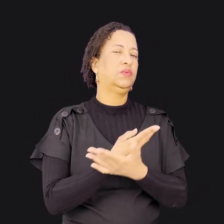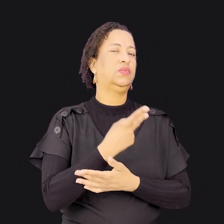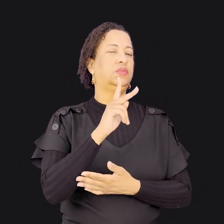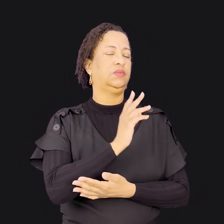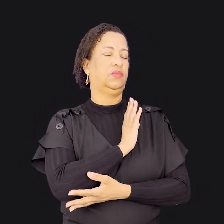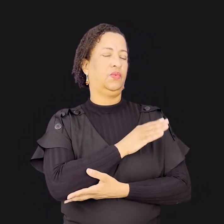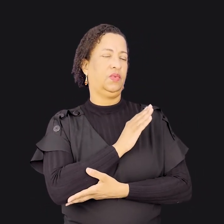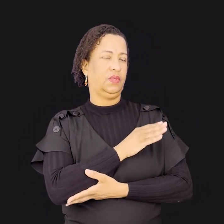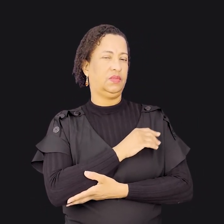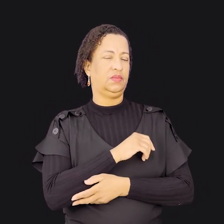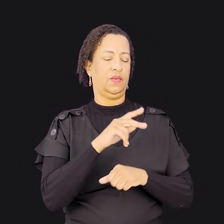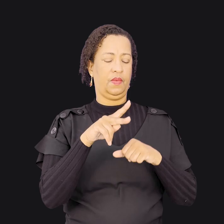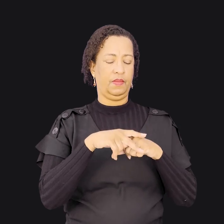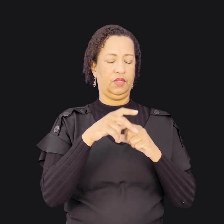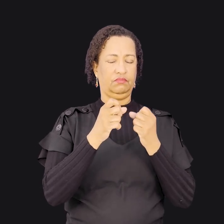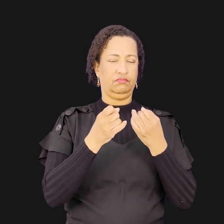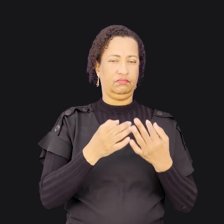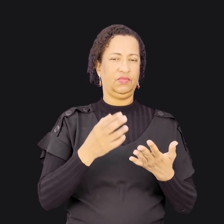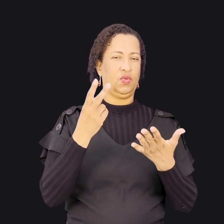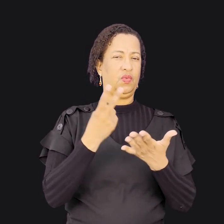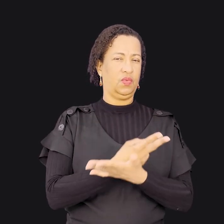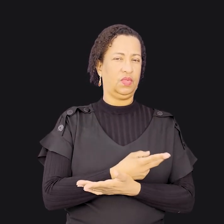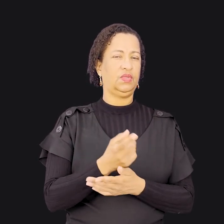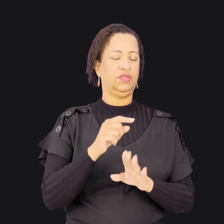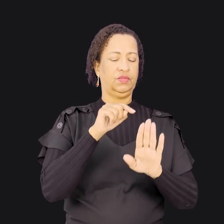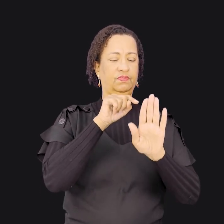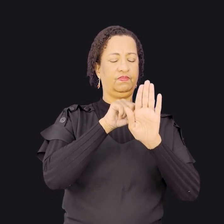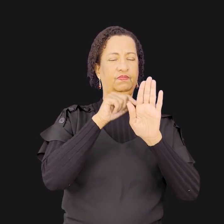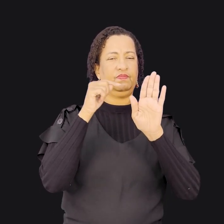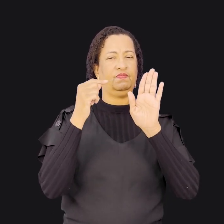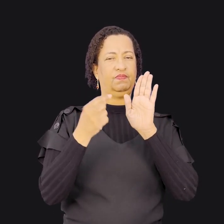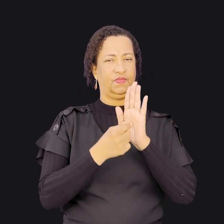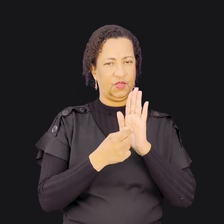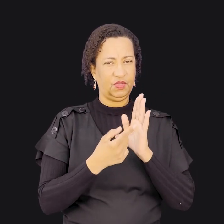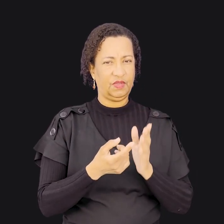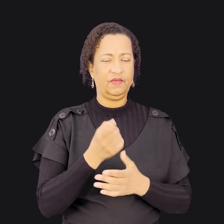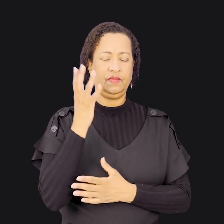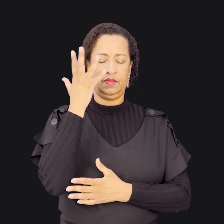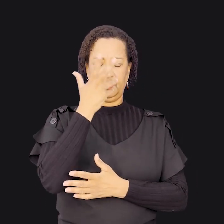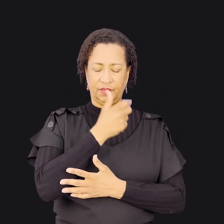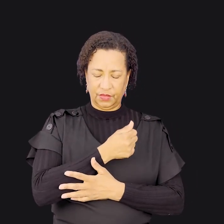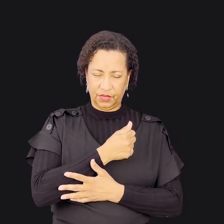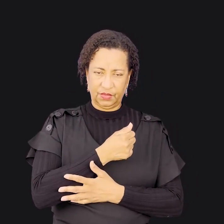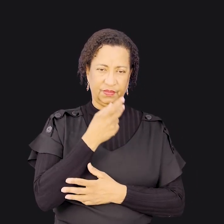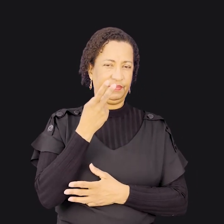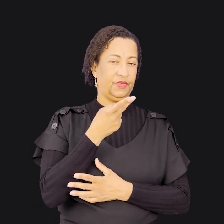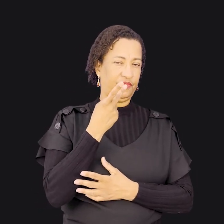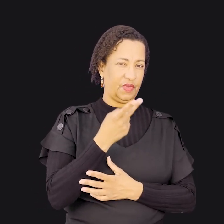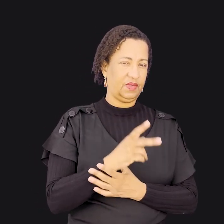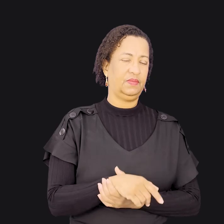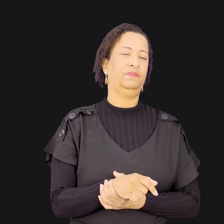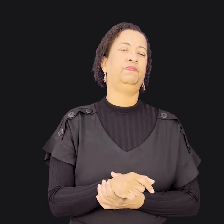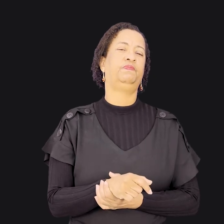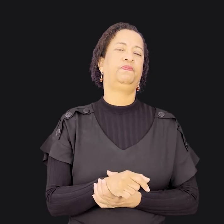coração. Pedro descreve esse acontecimento como uma metáfora, com uma metáfora muito bonita. Ele diz, como